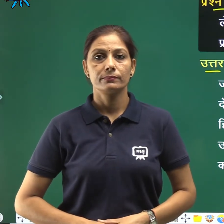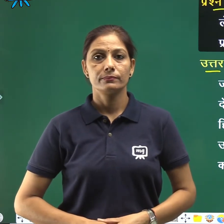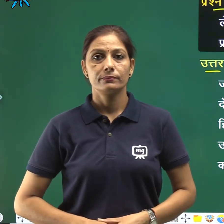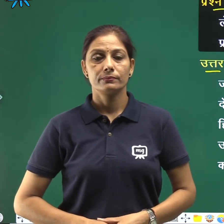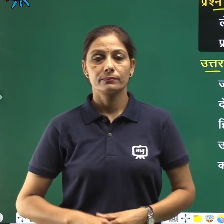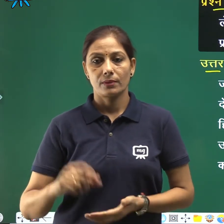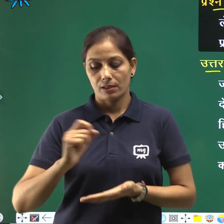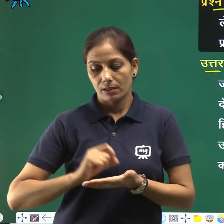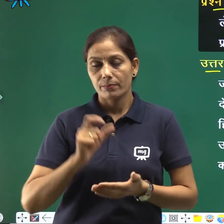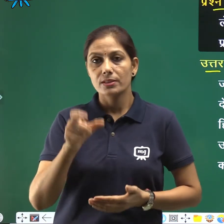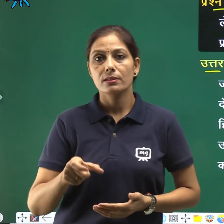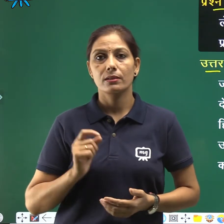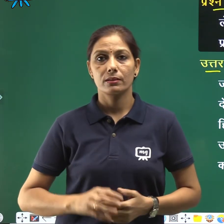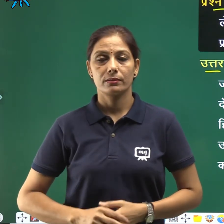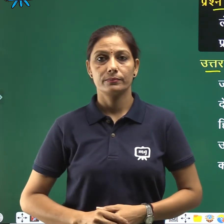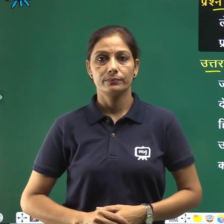लेखक ने